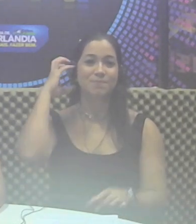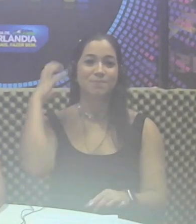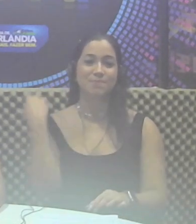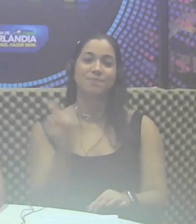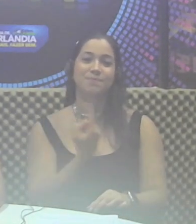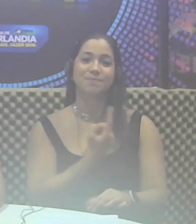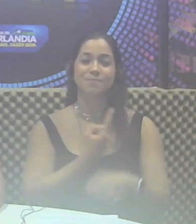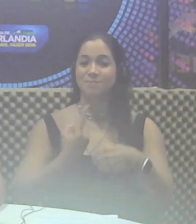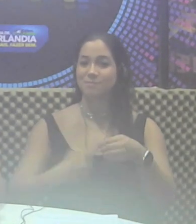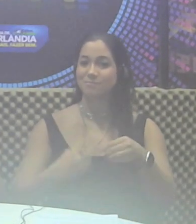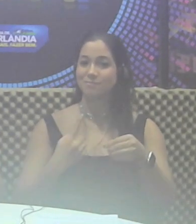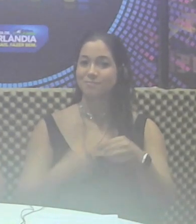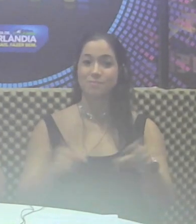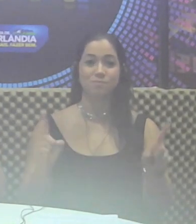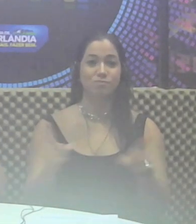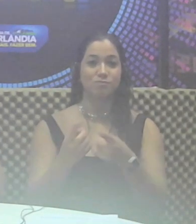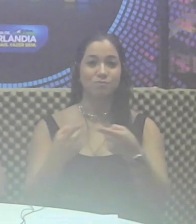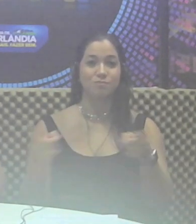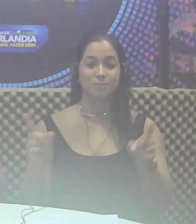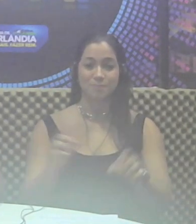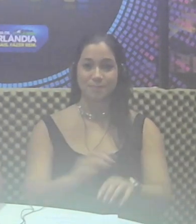Rádio Nossa Cidade.